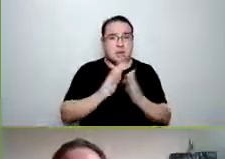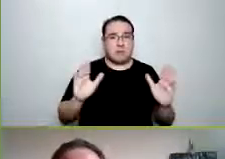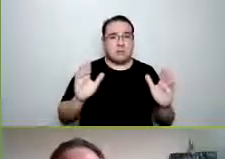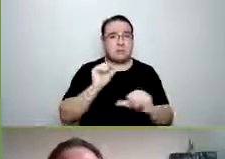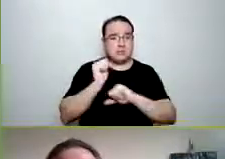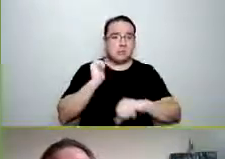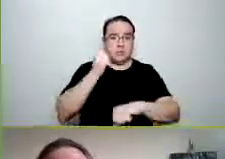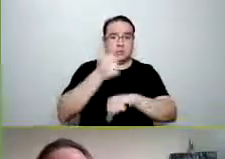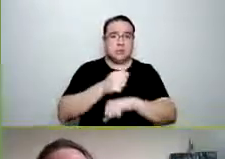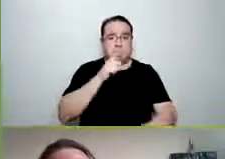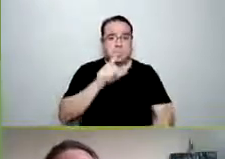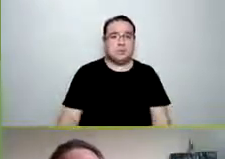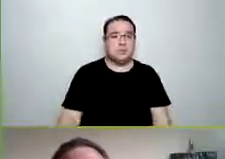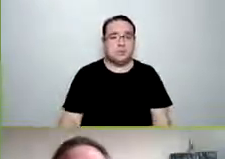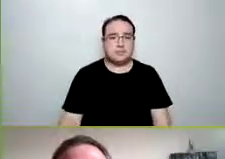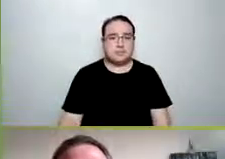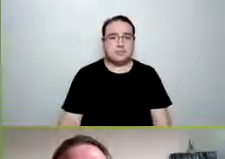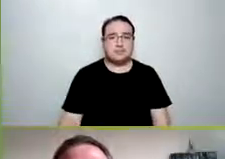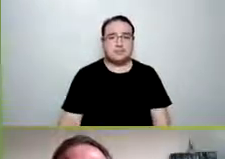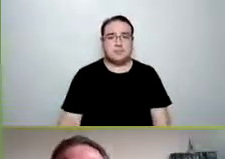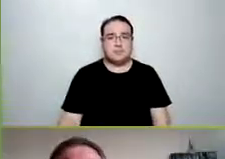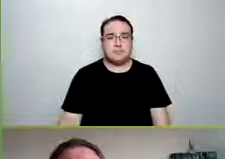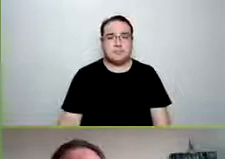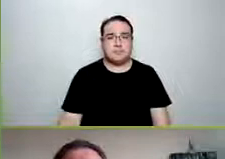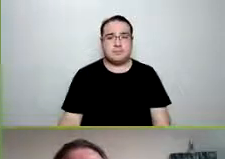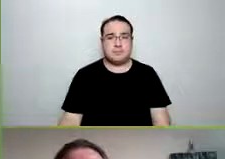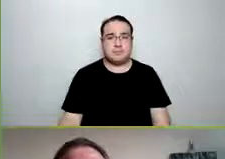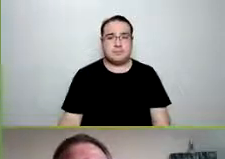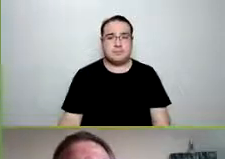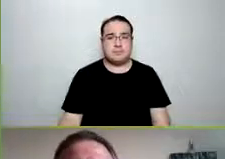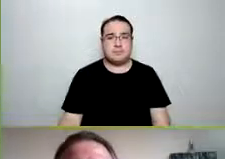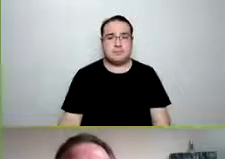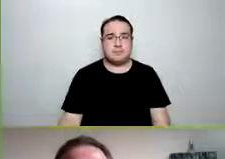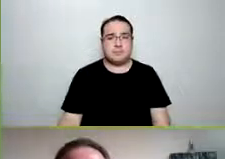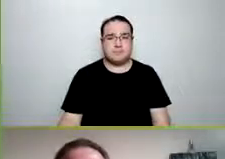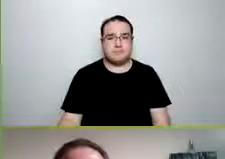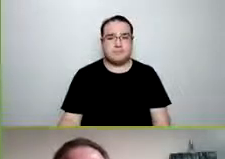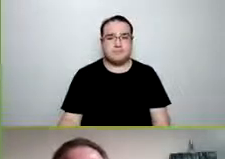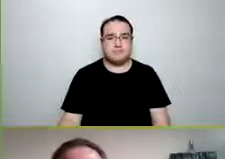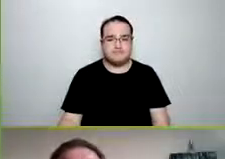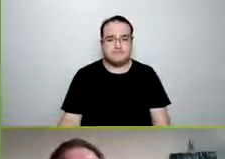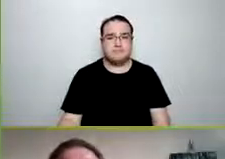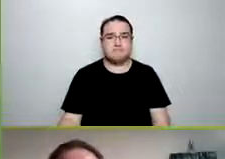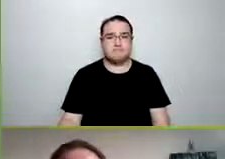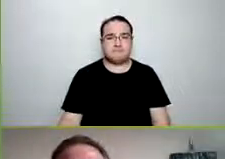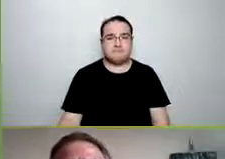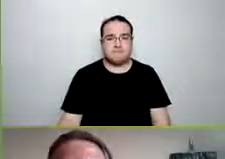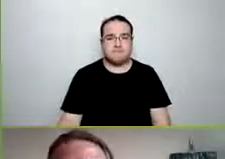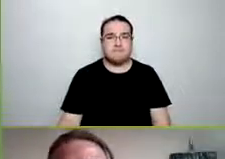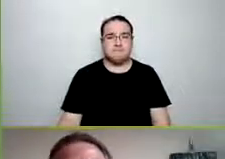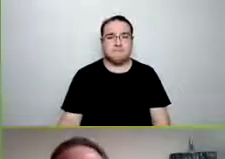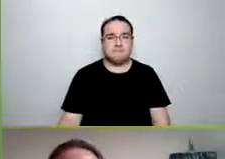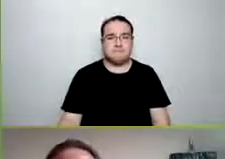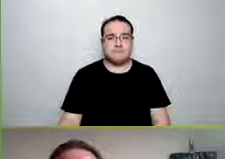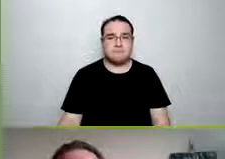troca a língua. Para isso, tem vários fatores, né? Tem muitos fatores externos que fazem pressão em cima das línguas, né? Pressão econômica. Para